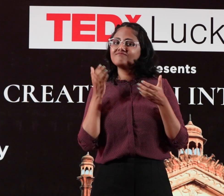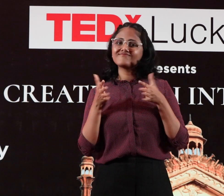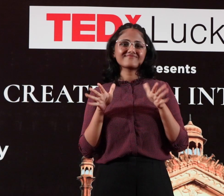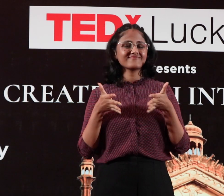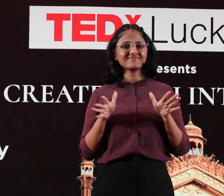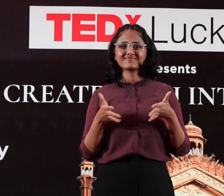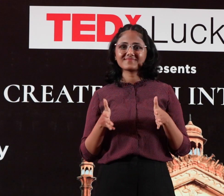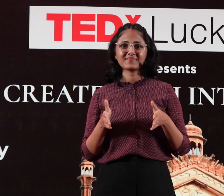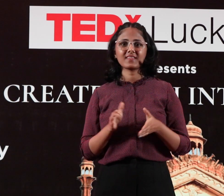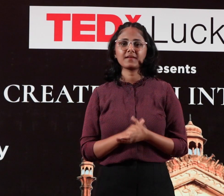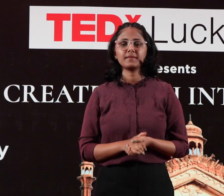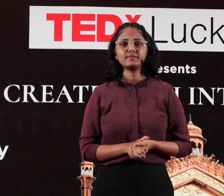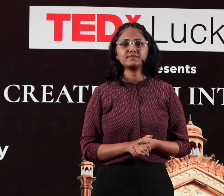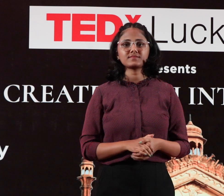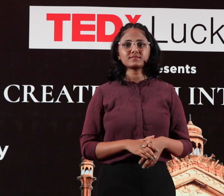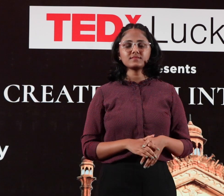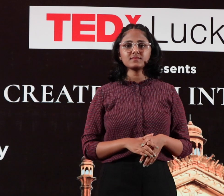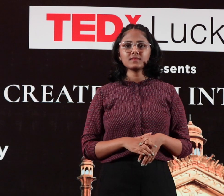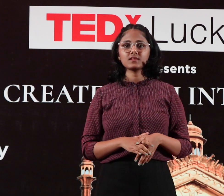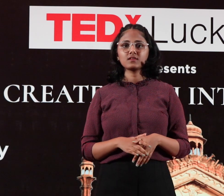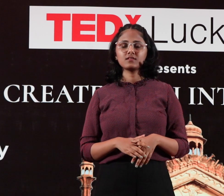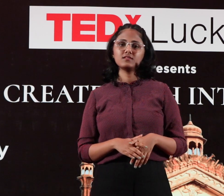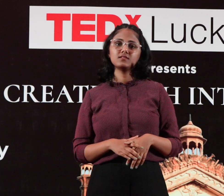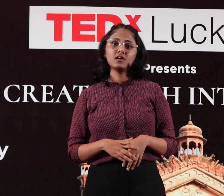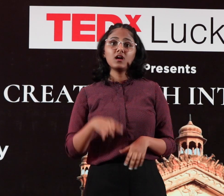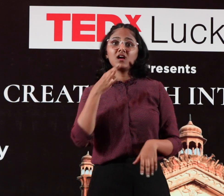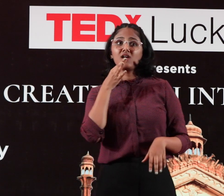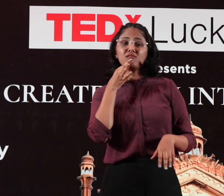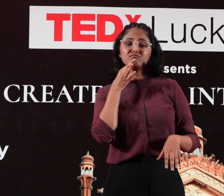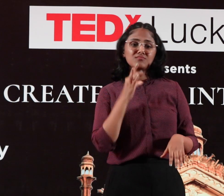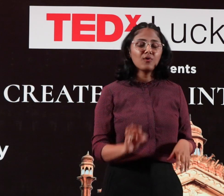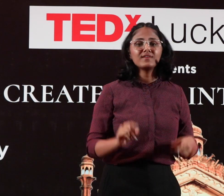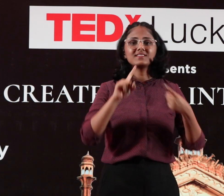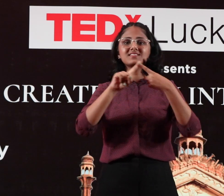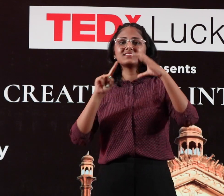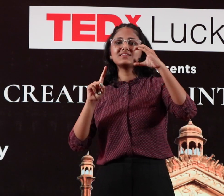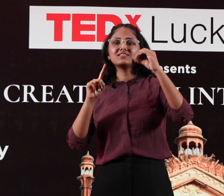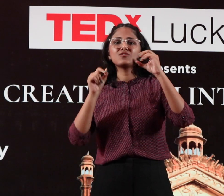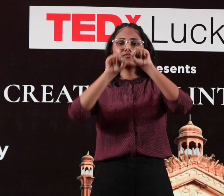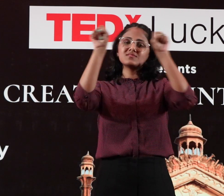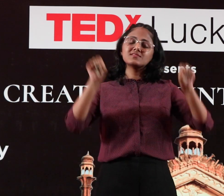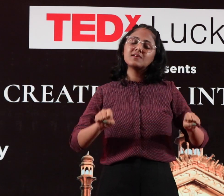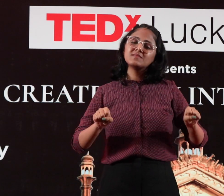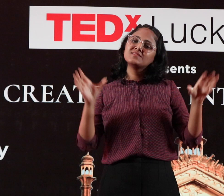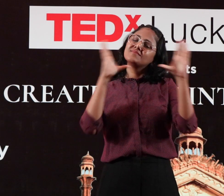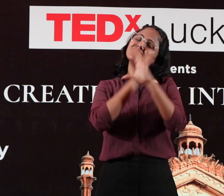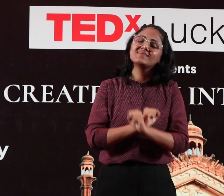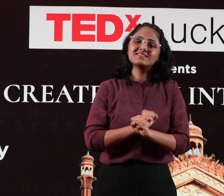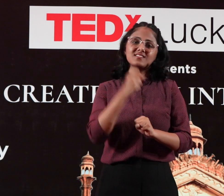तक क्योरेबल है, बट जो इंपॉर्टेंट चीज थी इकोसिस्टम, वो एब्सेंट है. तो दैट इज द मोमेंट ऑफ रियलाइजेशन